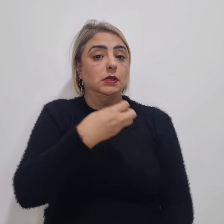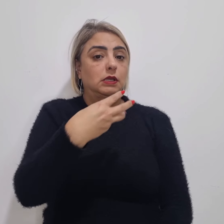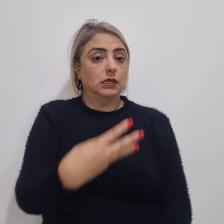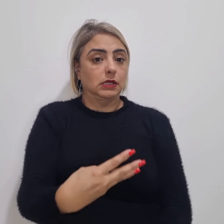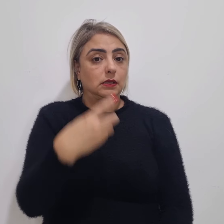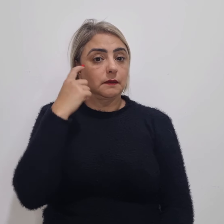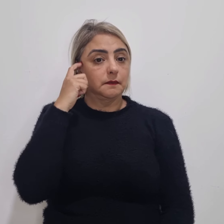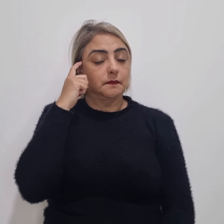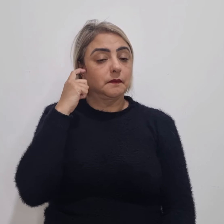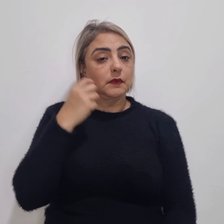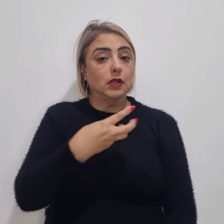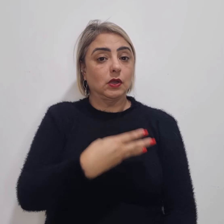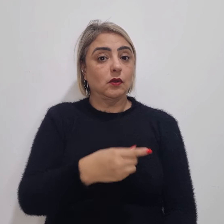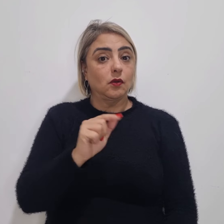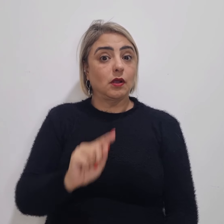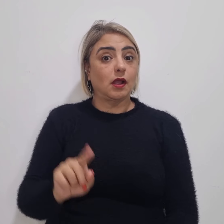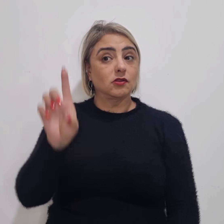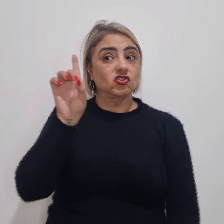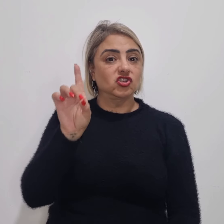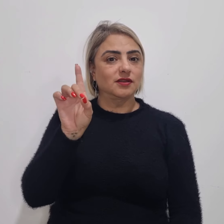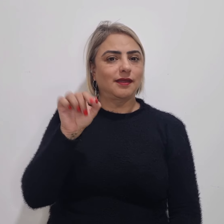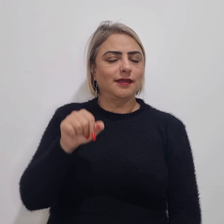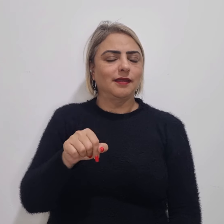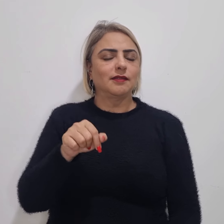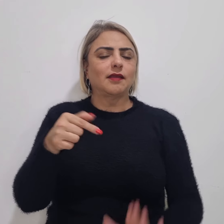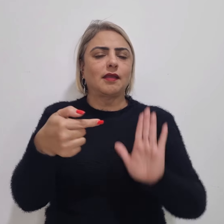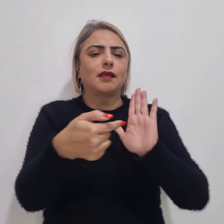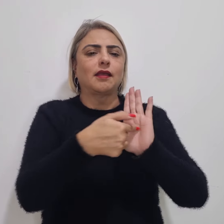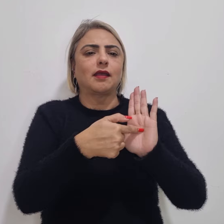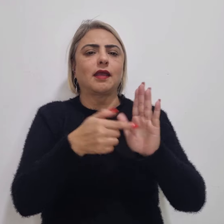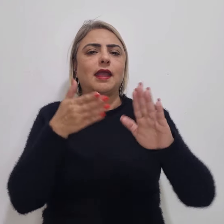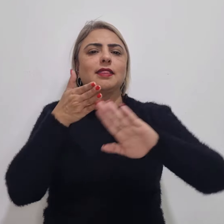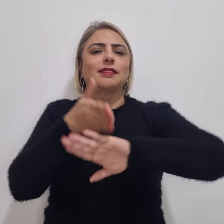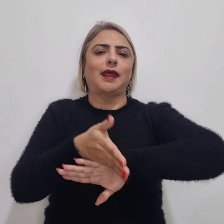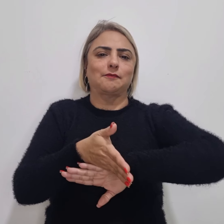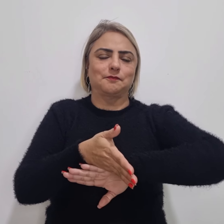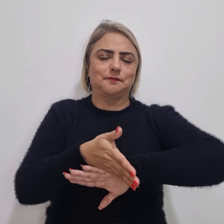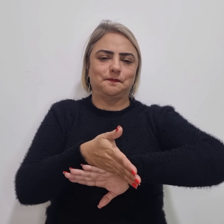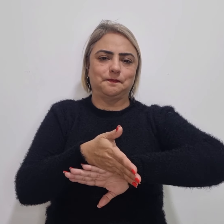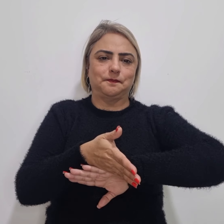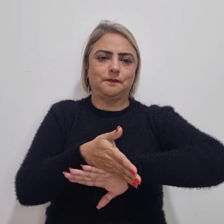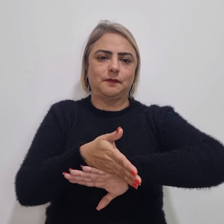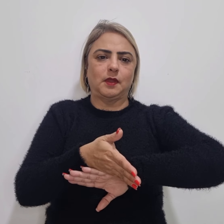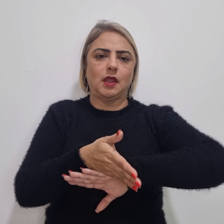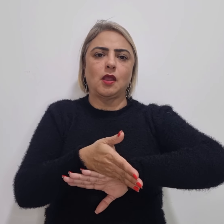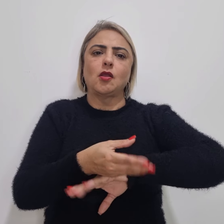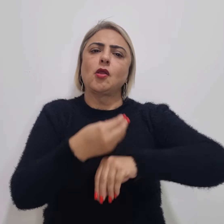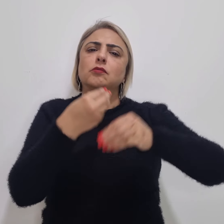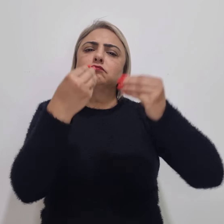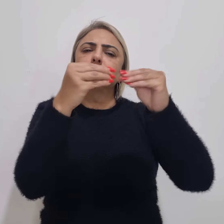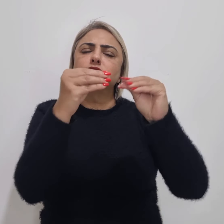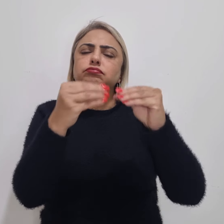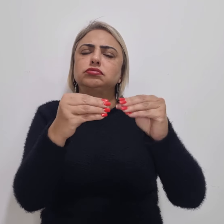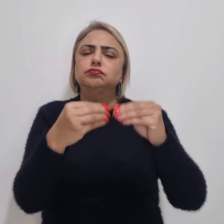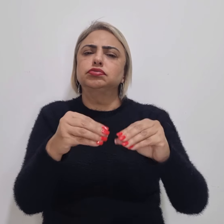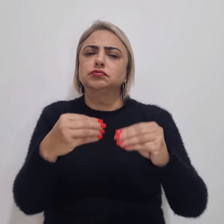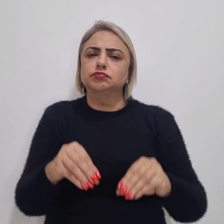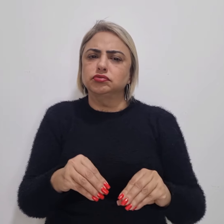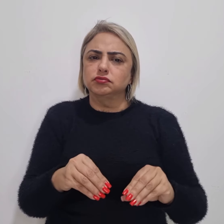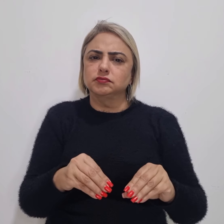canto superior direito, clique em Entrar. Insira seus dados de identificação com